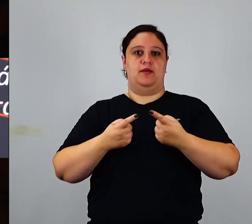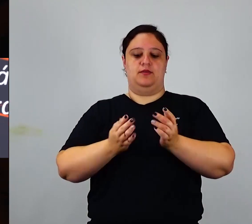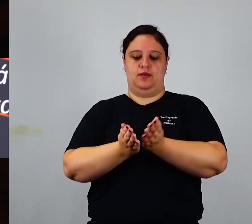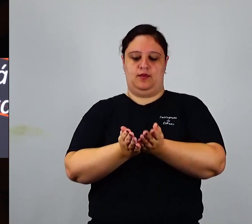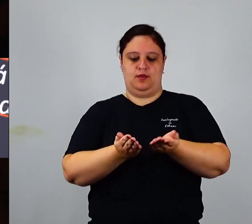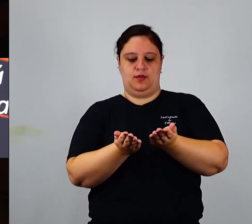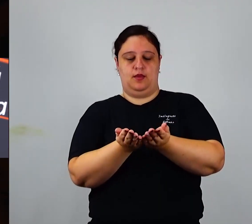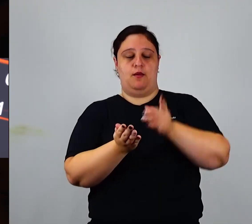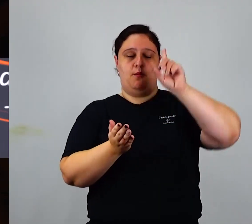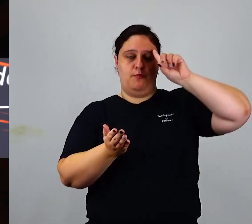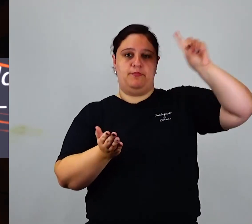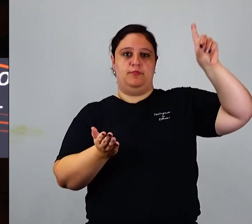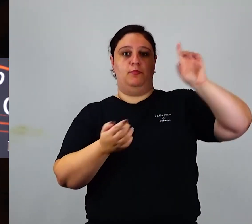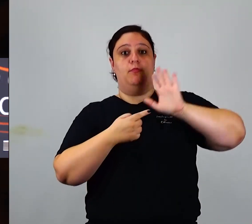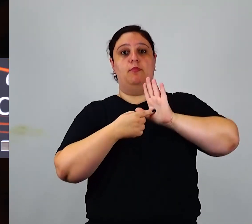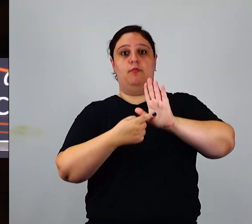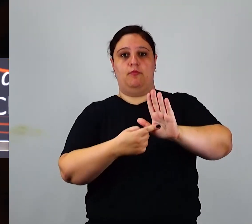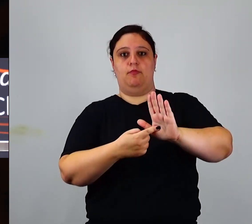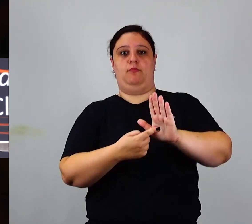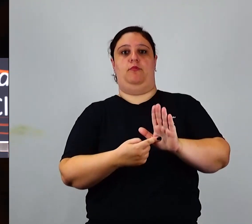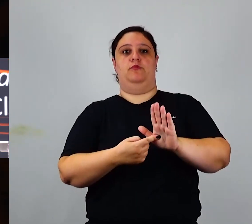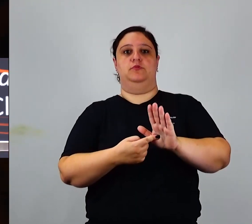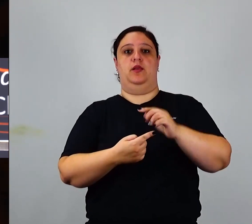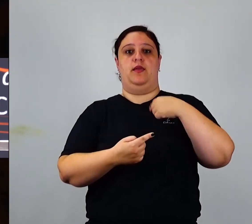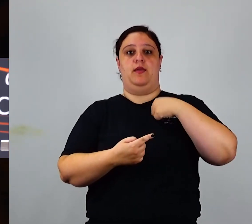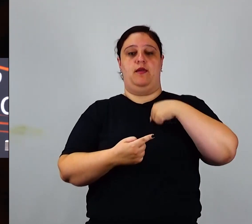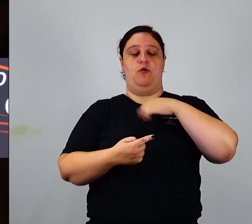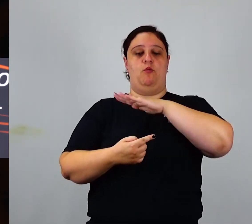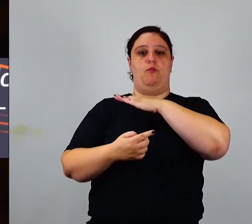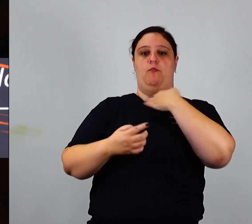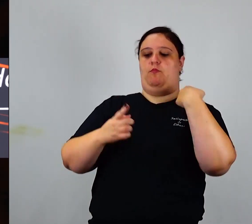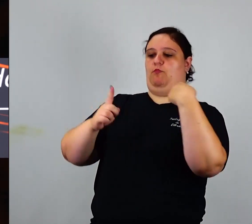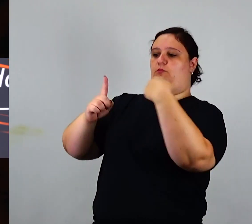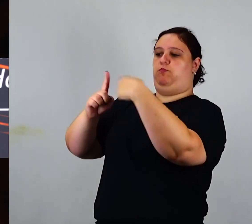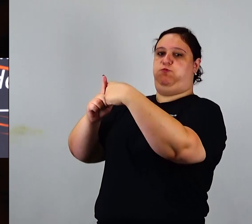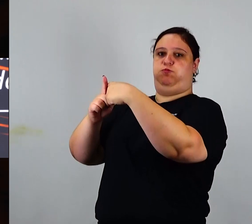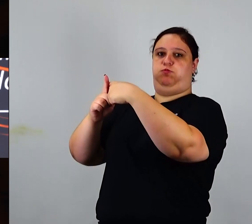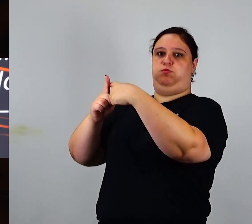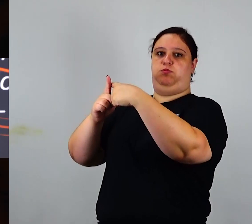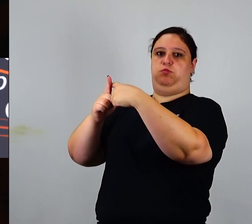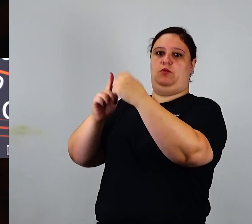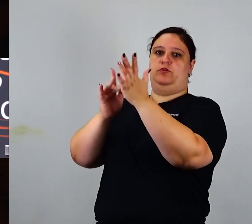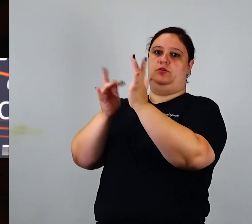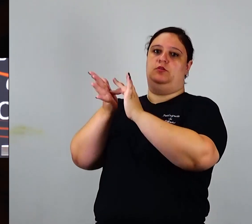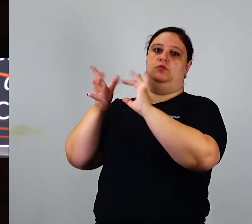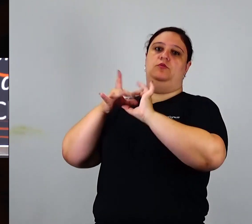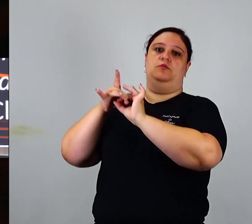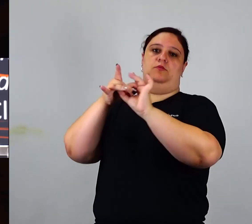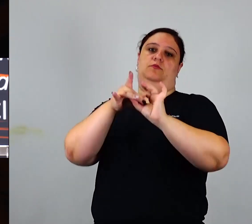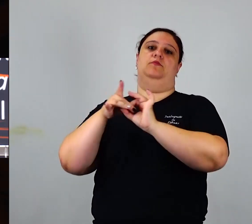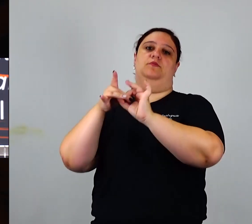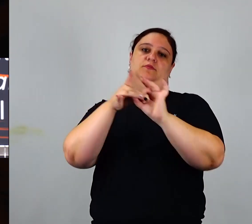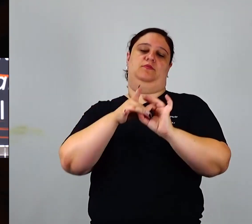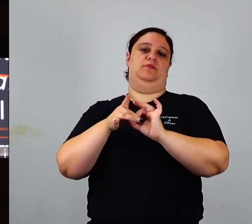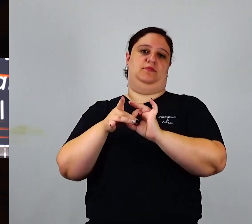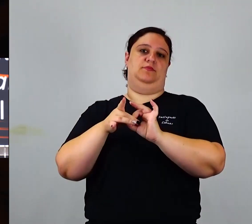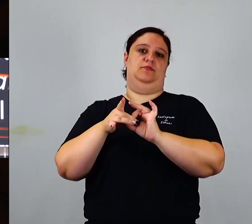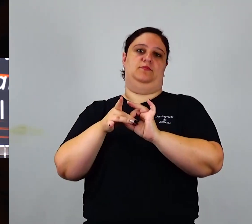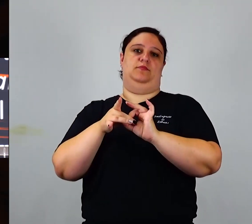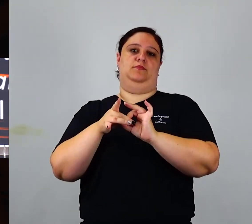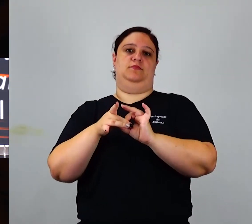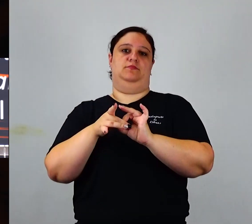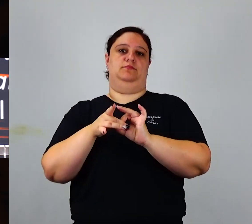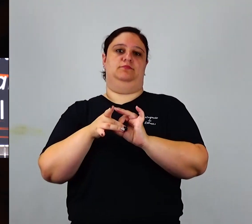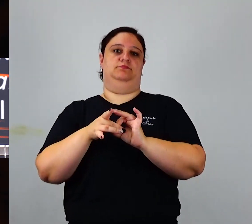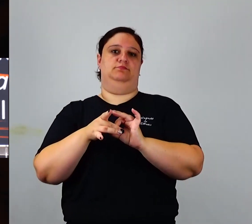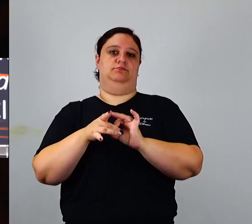não é por outro motivo. A Bíblia falou que nós, quando cremos no Senhor, nós morremos com Ele